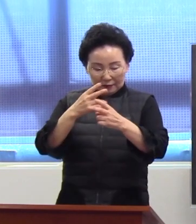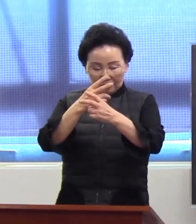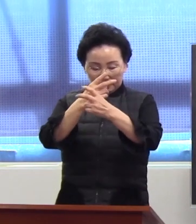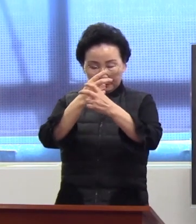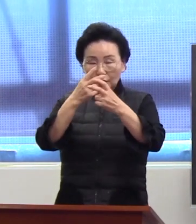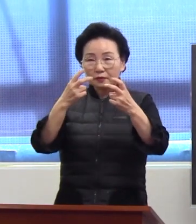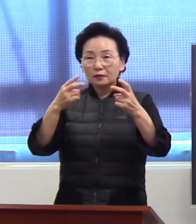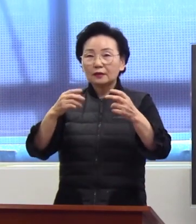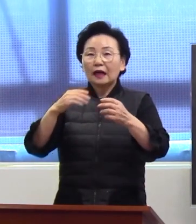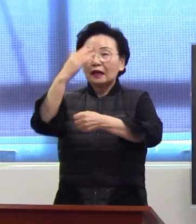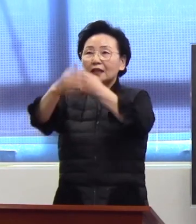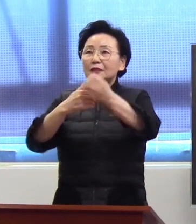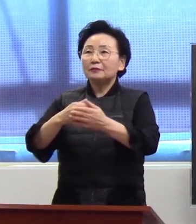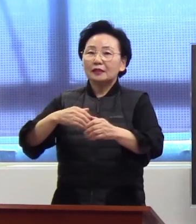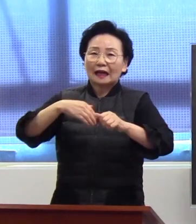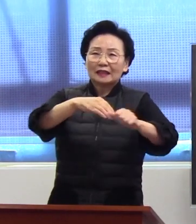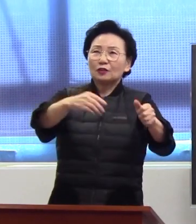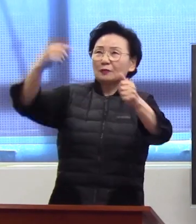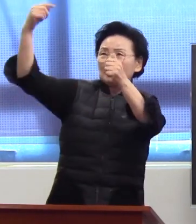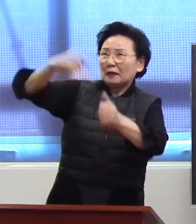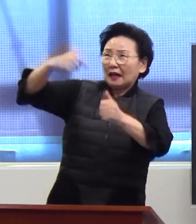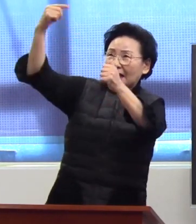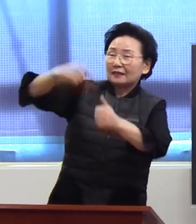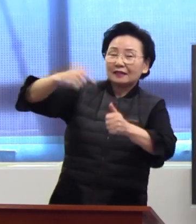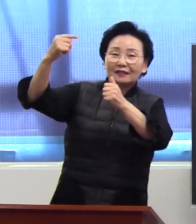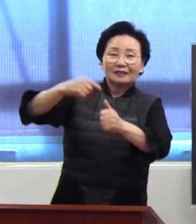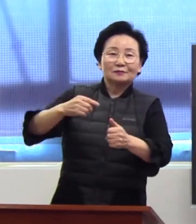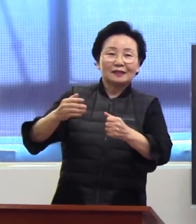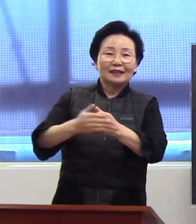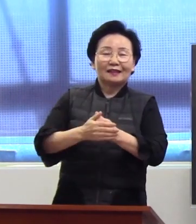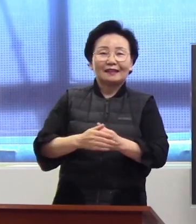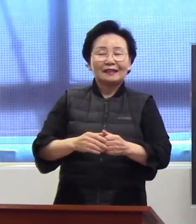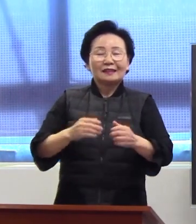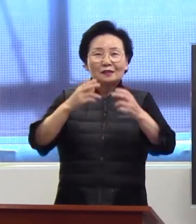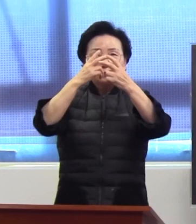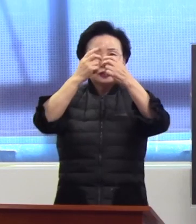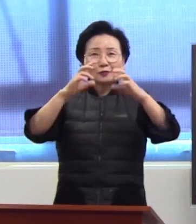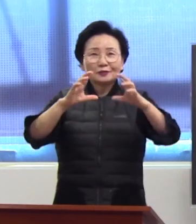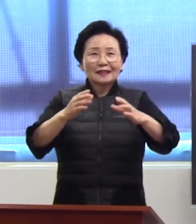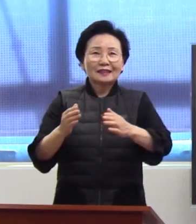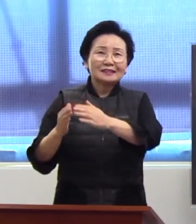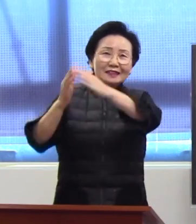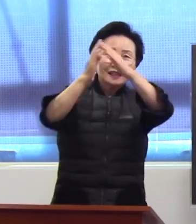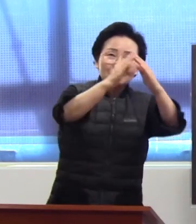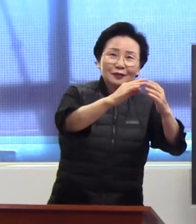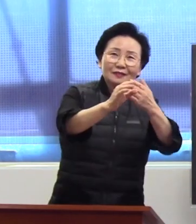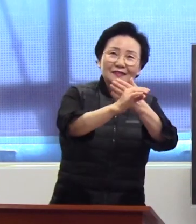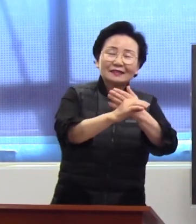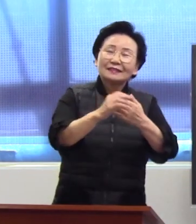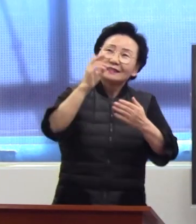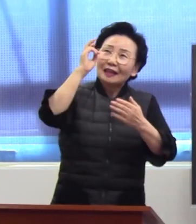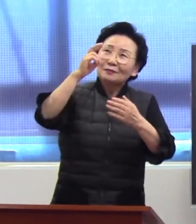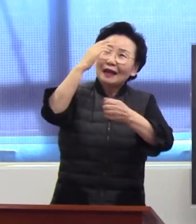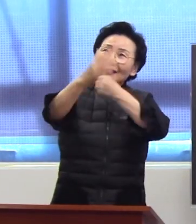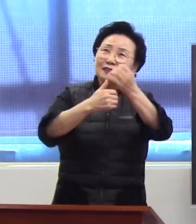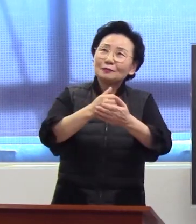그래서 하나님이 가라고 막 그랬기 때문에 멕시코 나라에 이사 가면 아마 하나님이